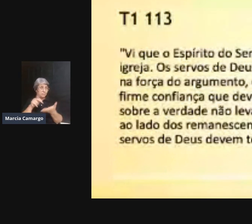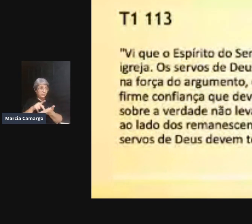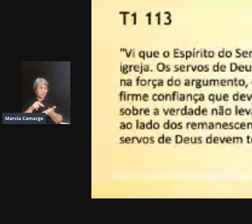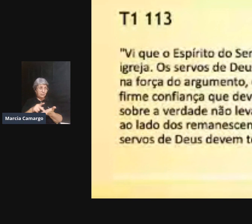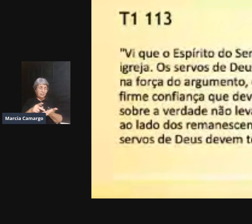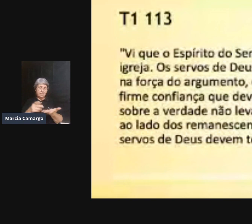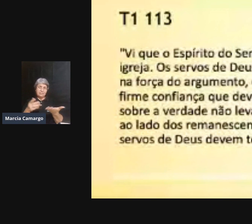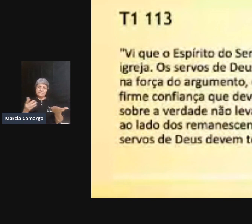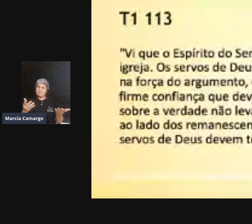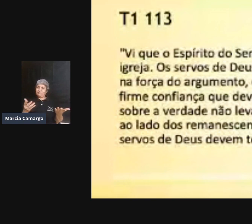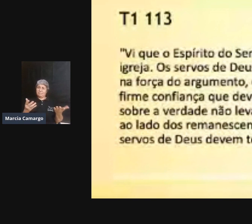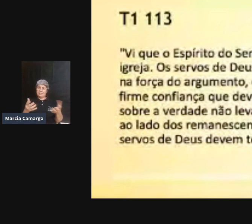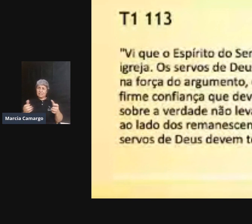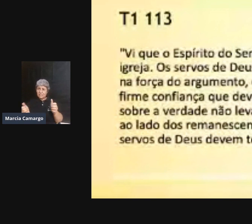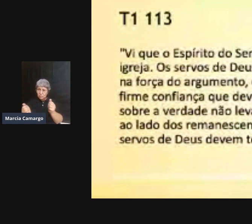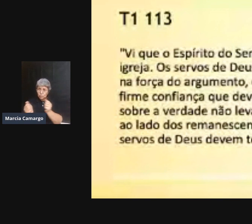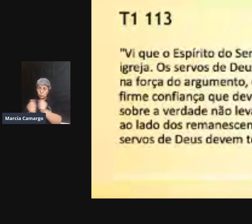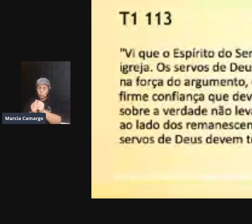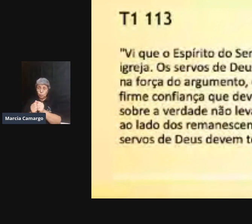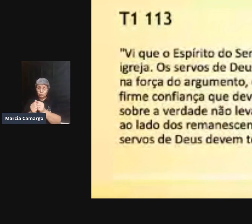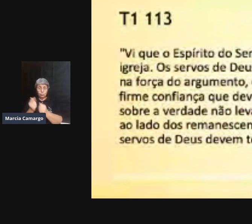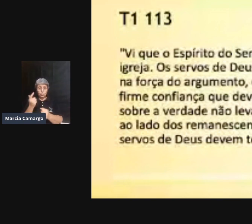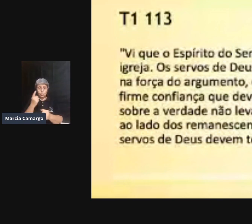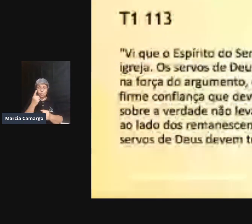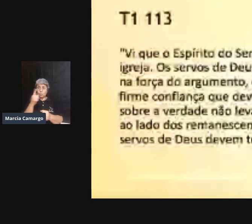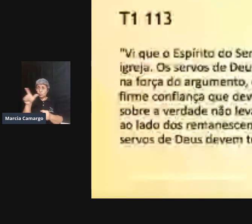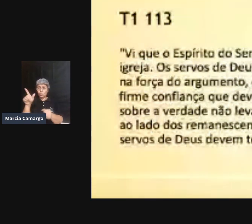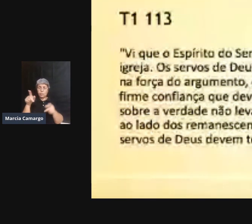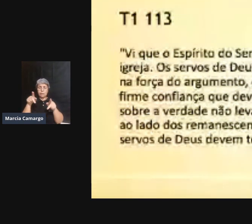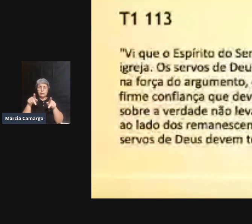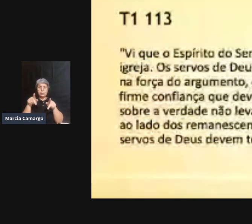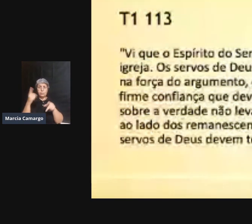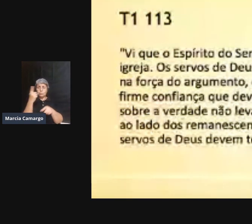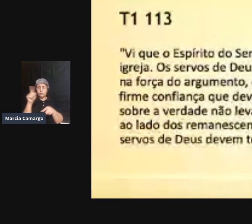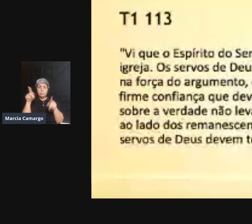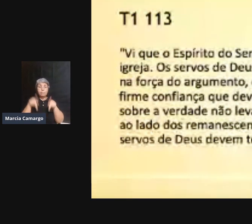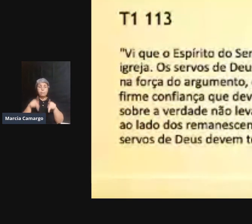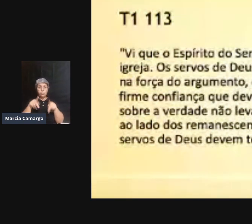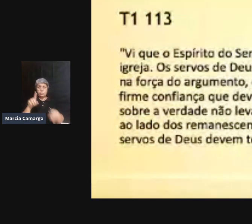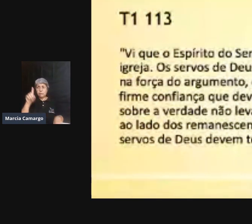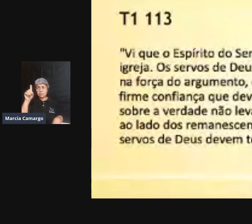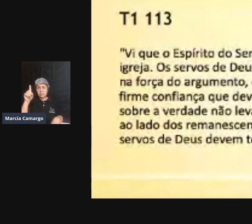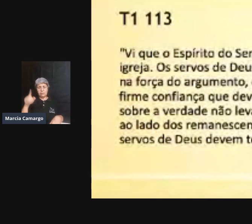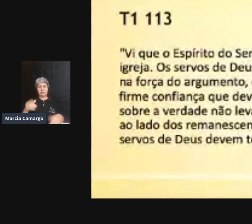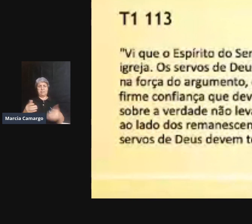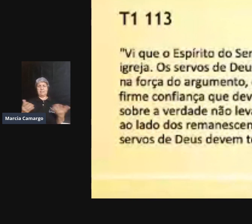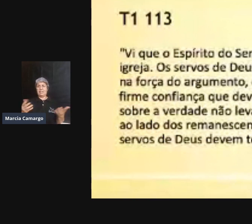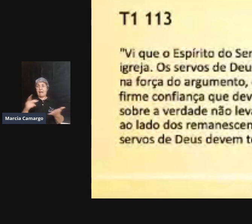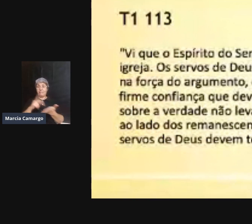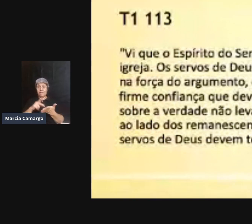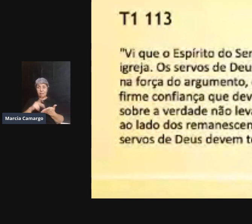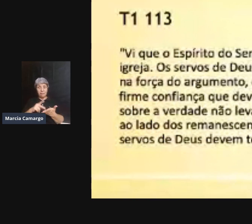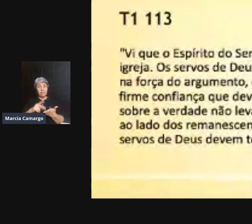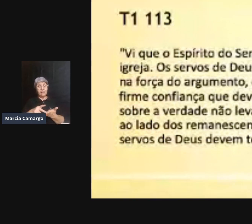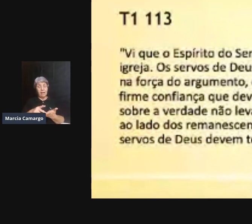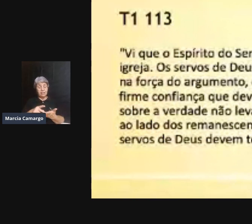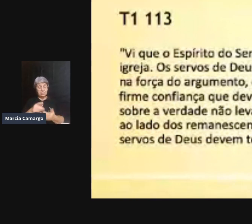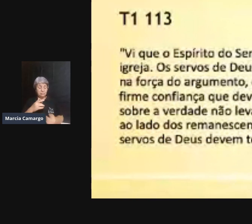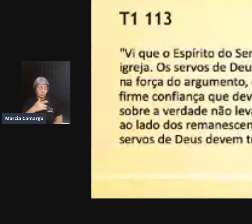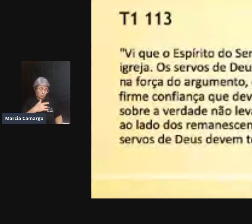dos remanescentes, pois a verdade é impopular. Os servos de Deus devem ter a verdade no